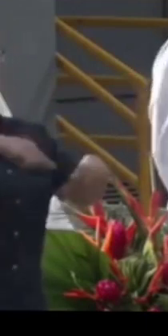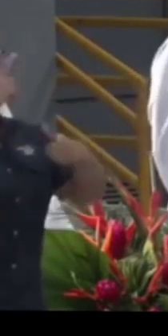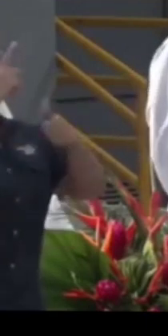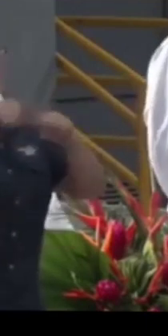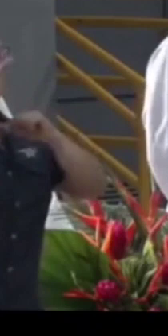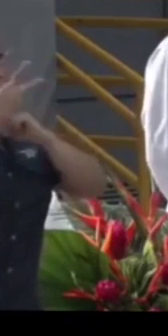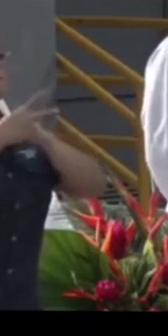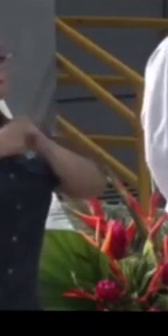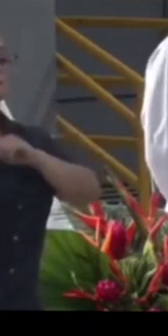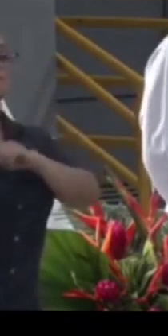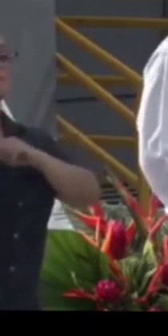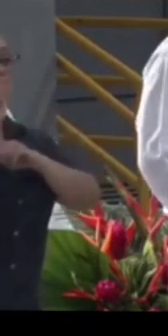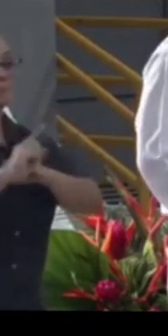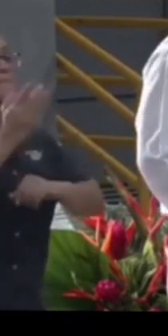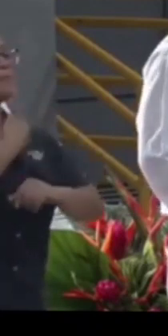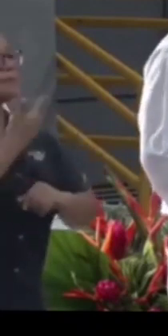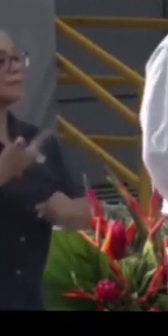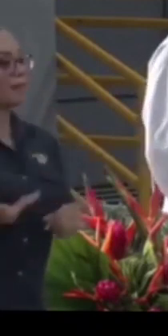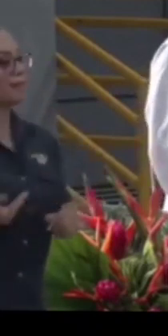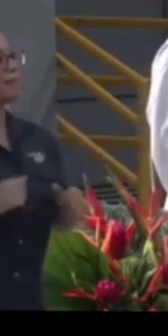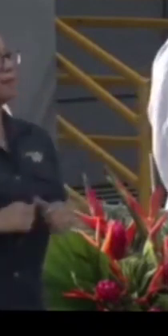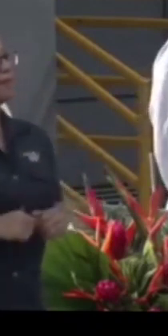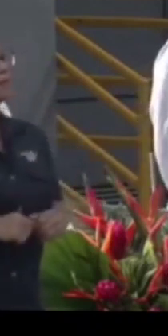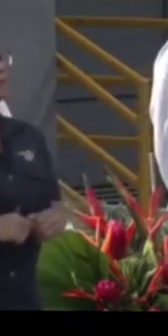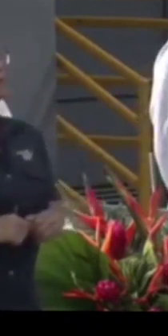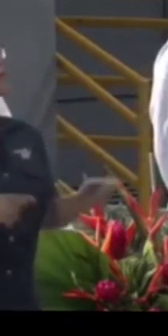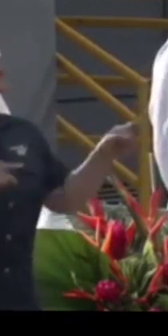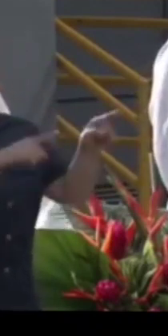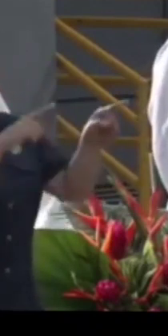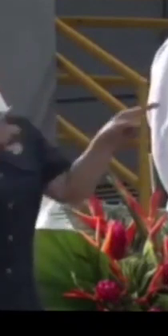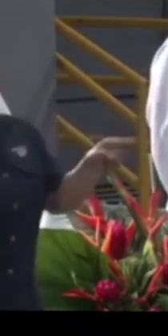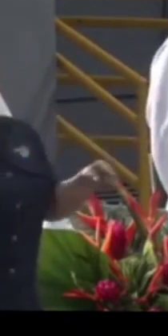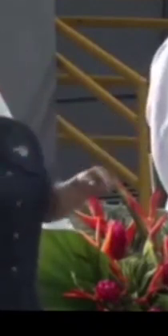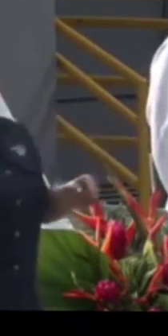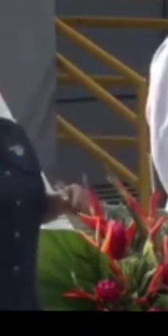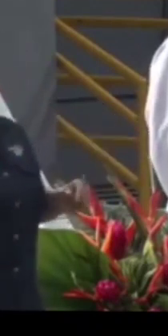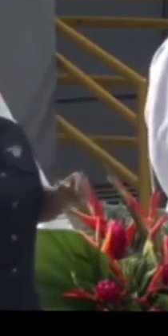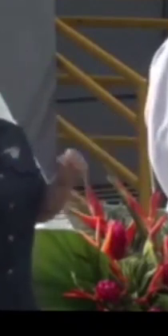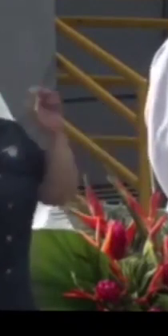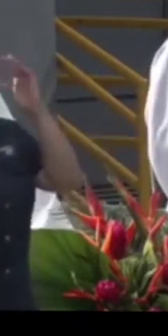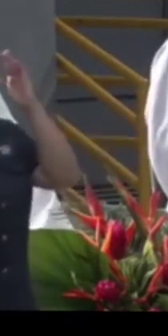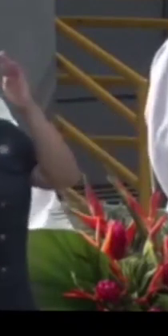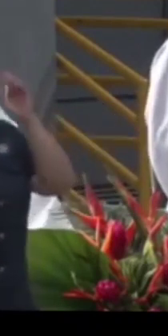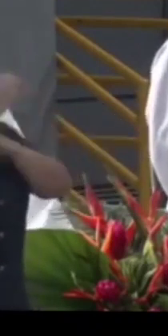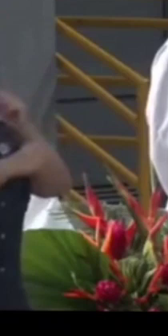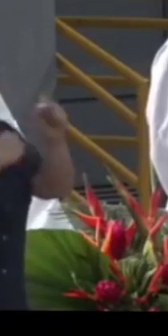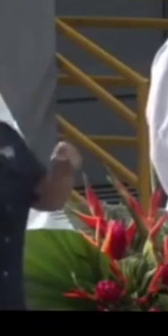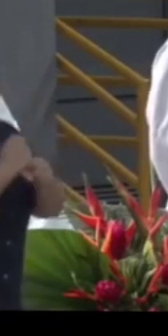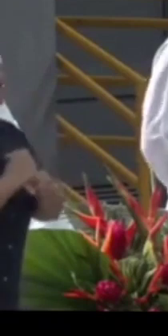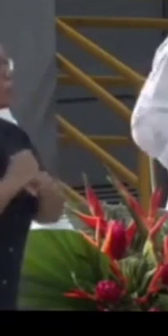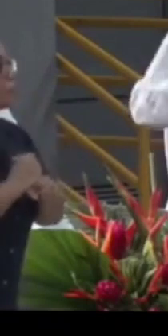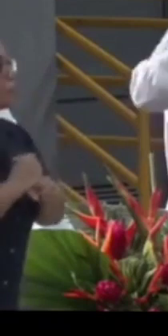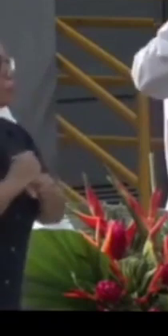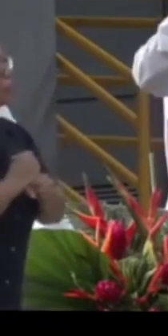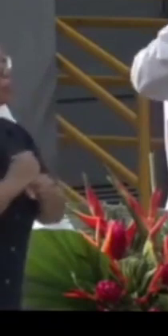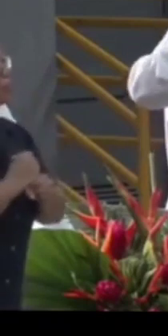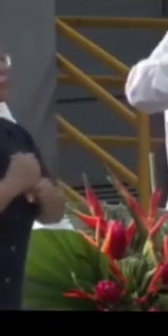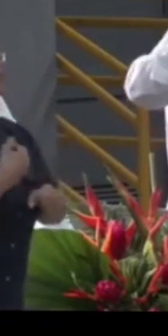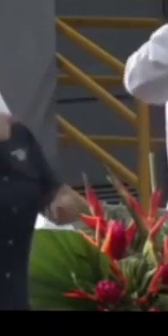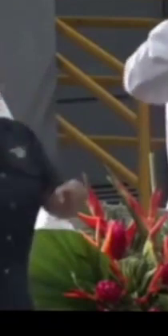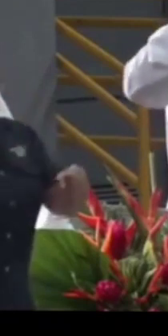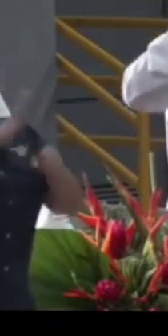primera vez que viene un presidente y si usted me invitan el año entrante me